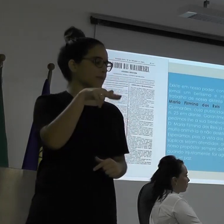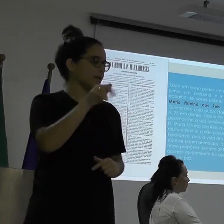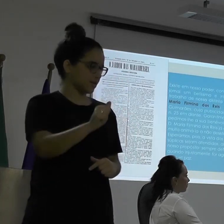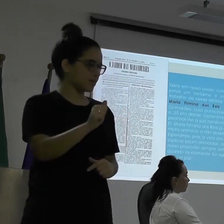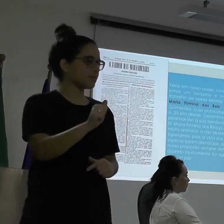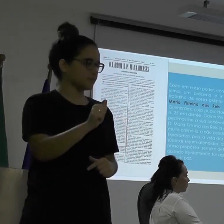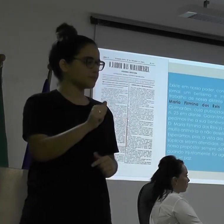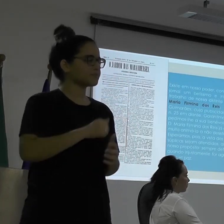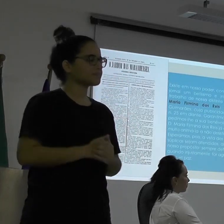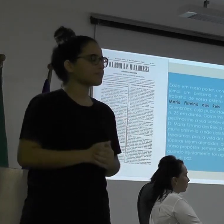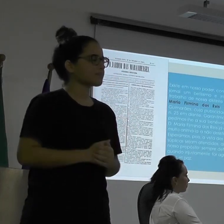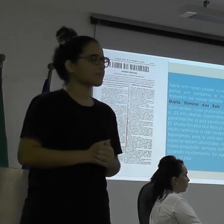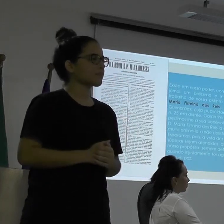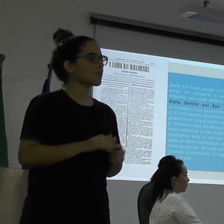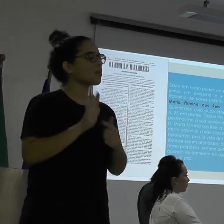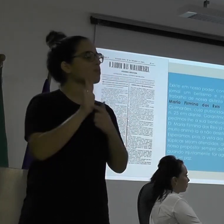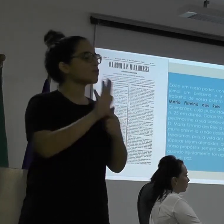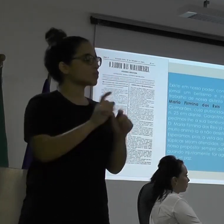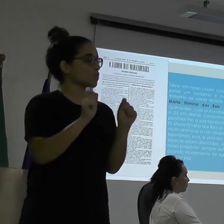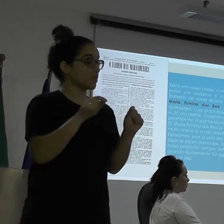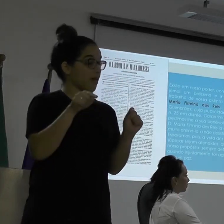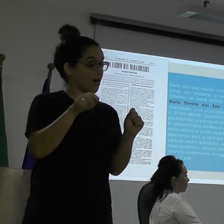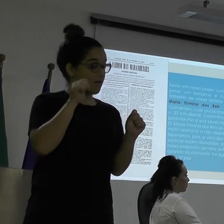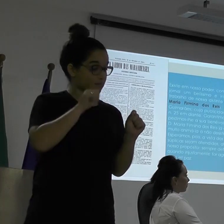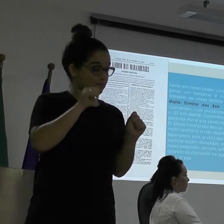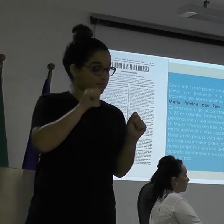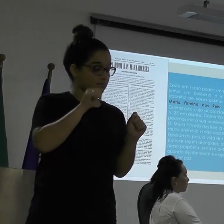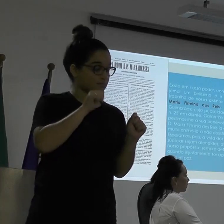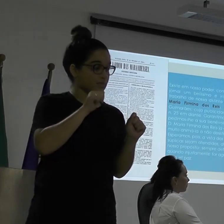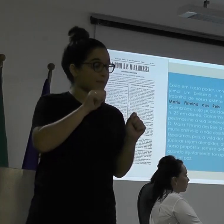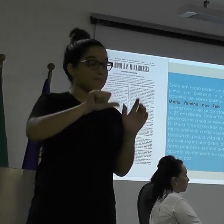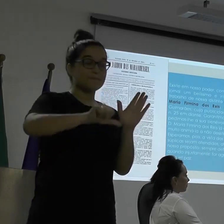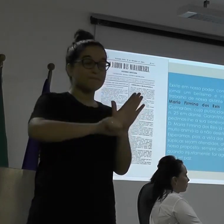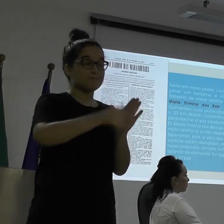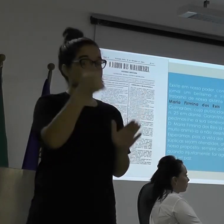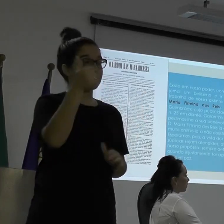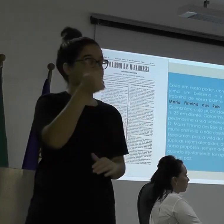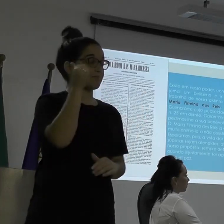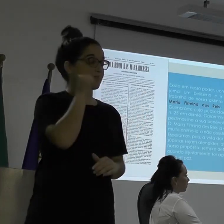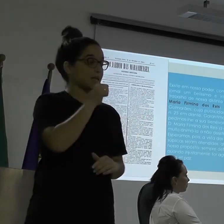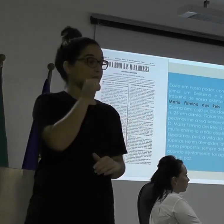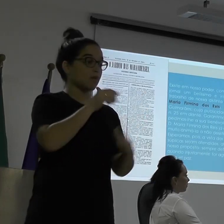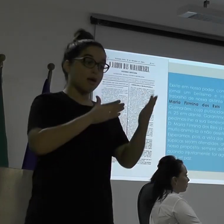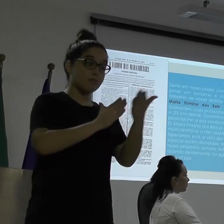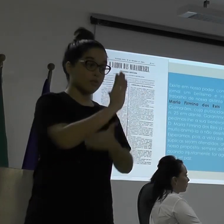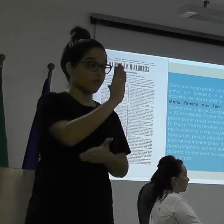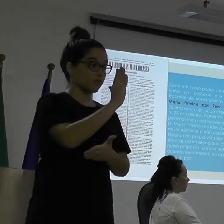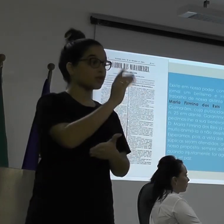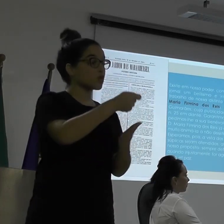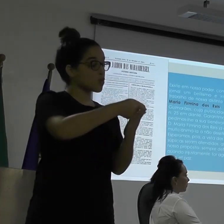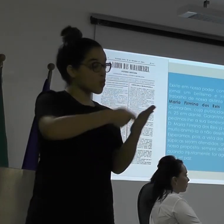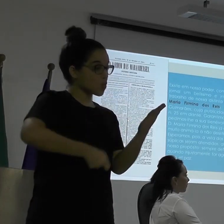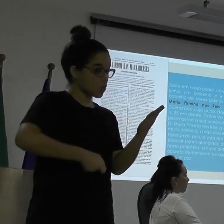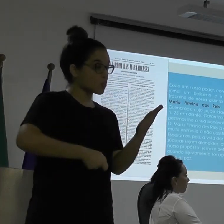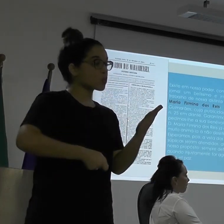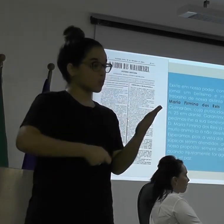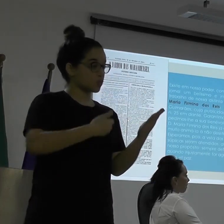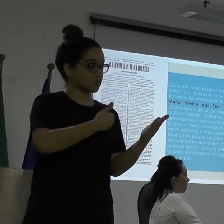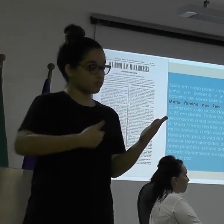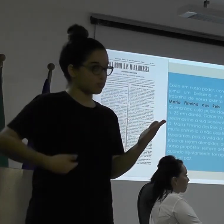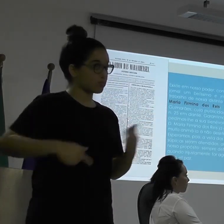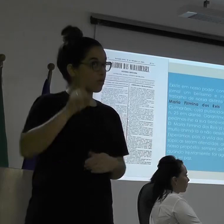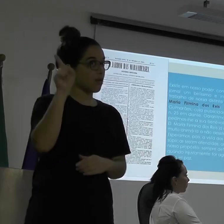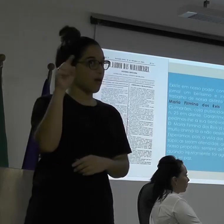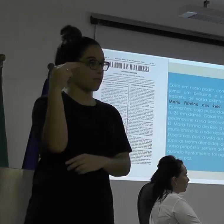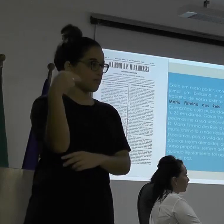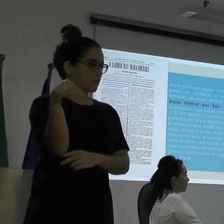Elô D'Angelo, ressaltou o fato de Maria Firmina ter sido a primeira mulher a ser aprovada em um concurso público no Maranhão